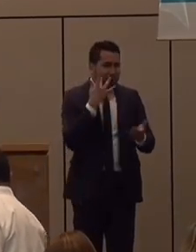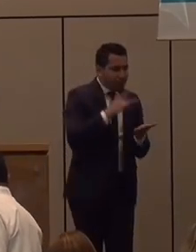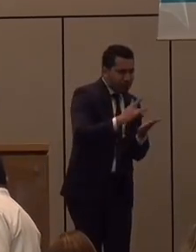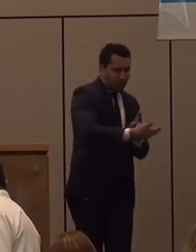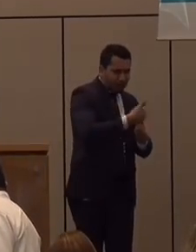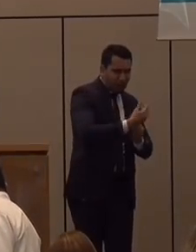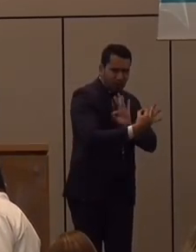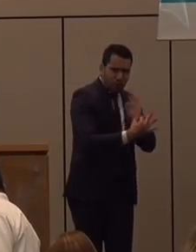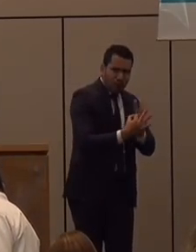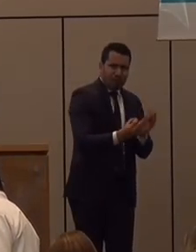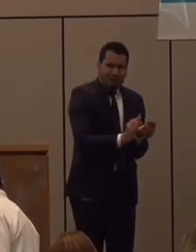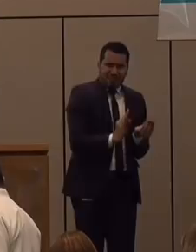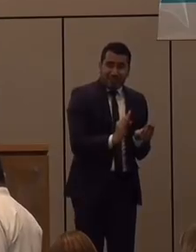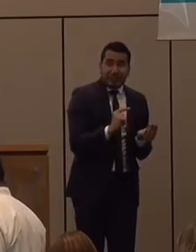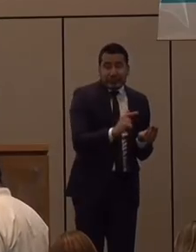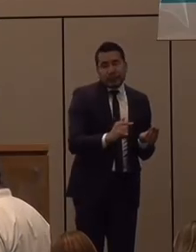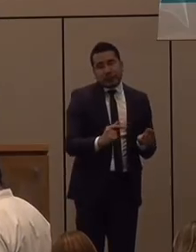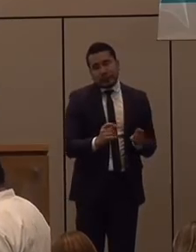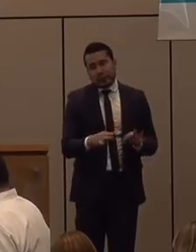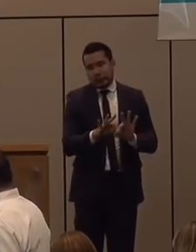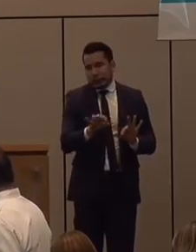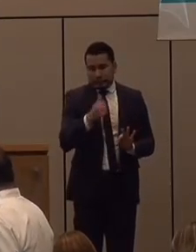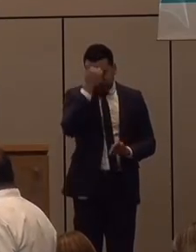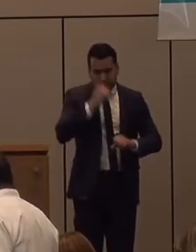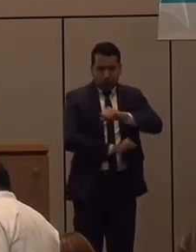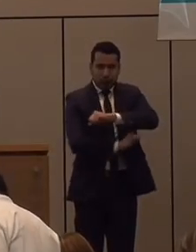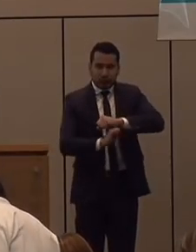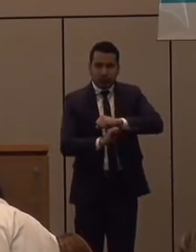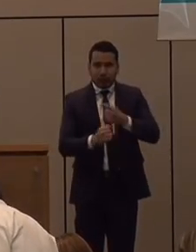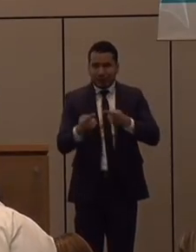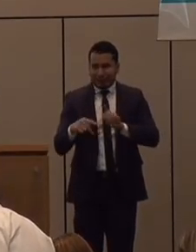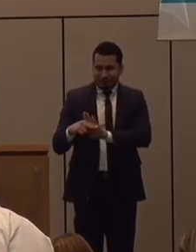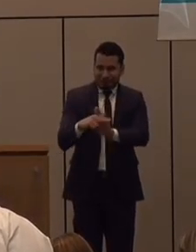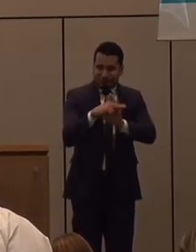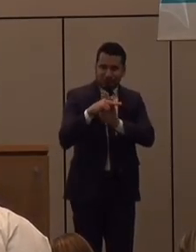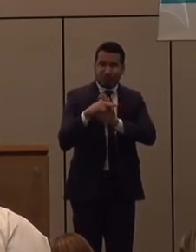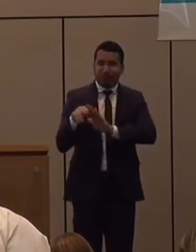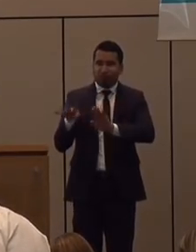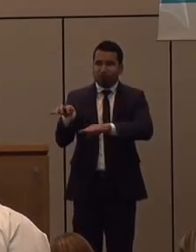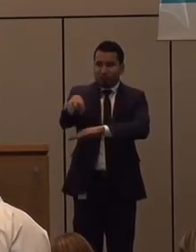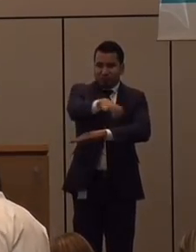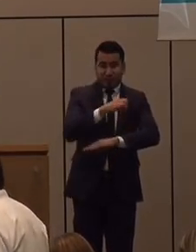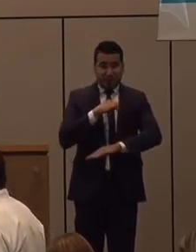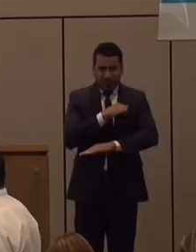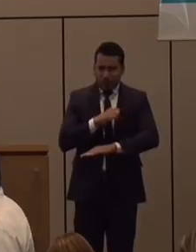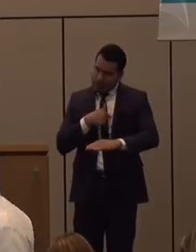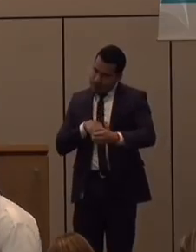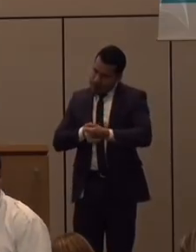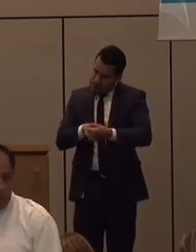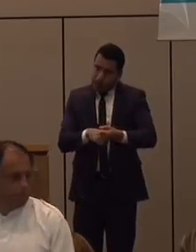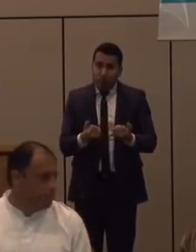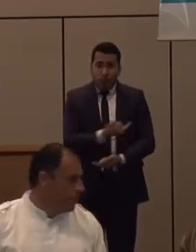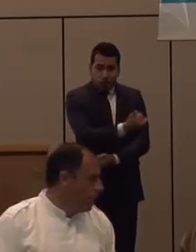son fundamentales y tenemos retos también enormes en el tema de estandarización privada pero ahí estamos todos los días